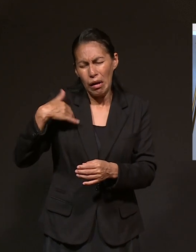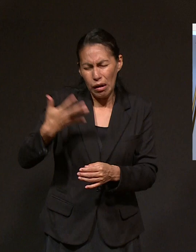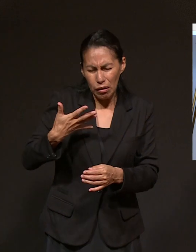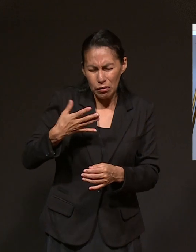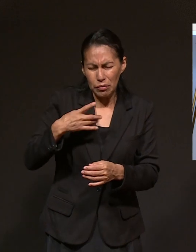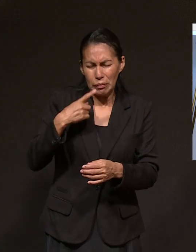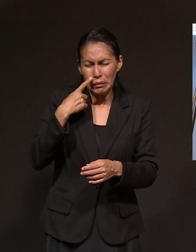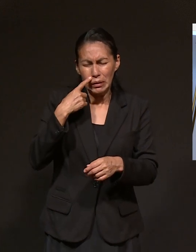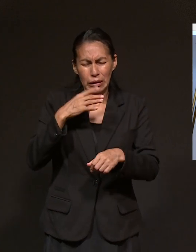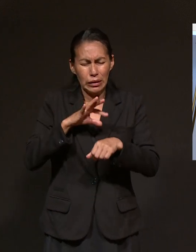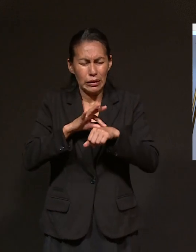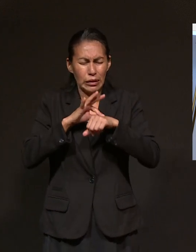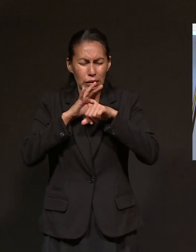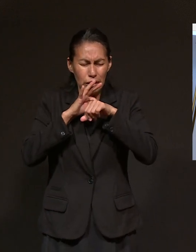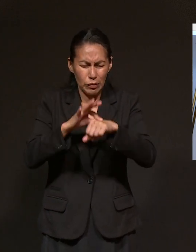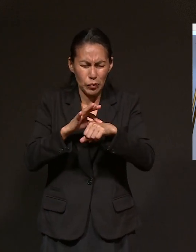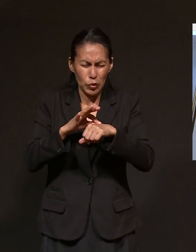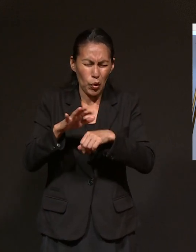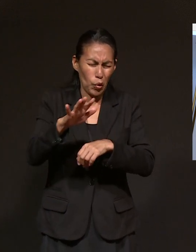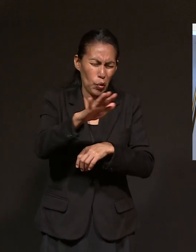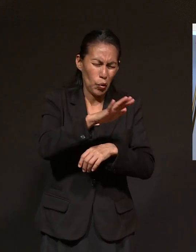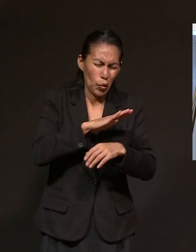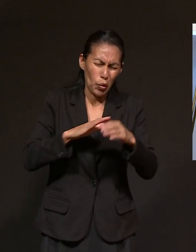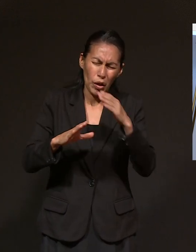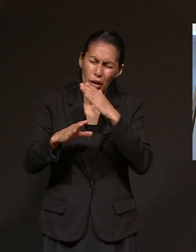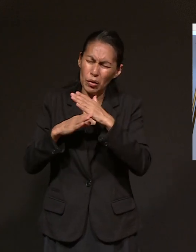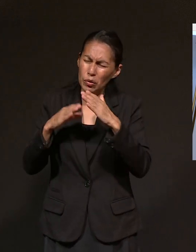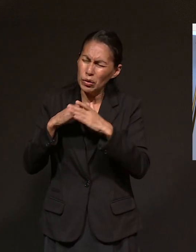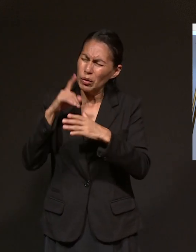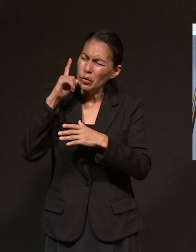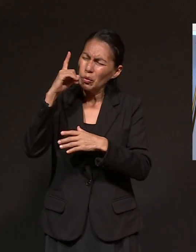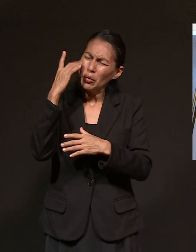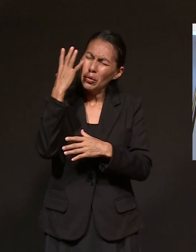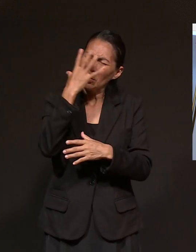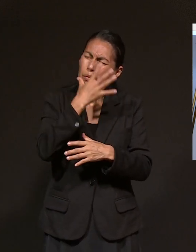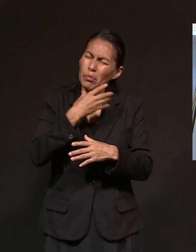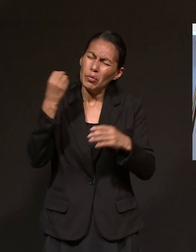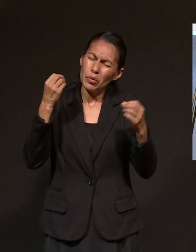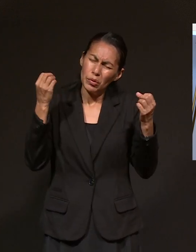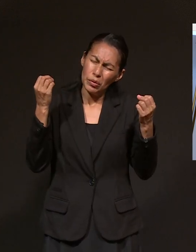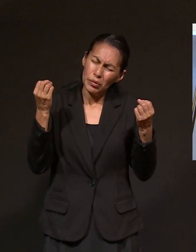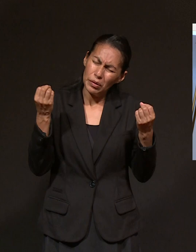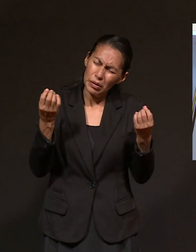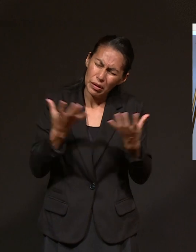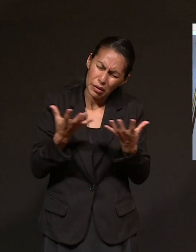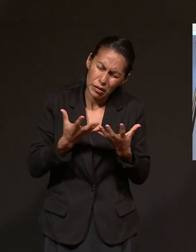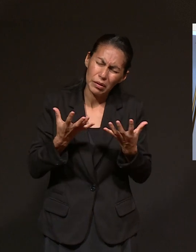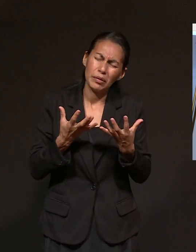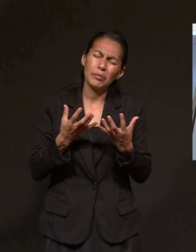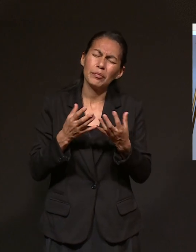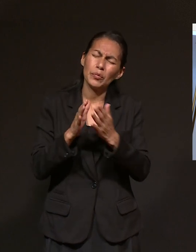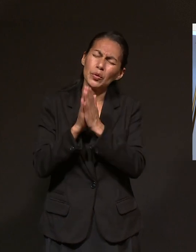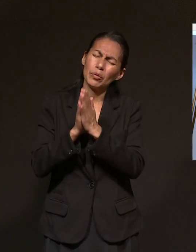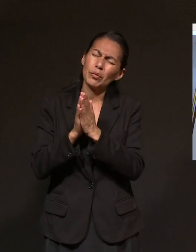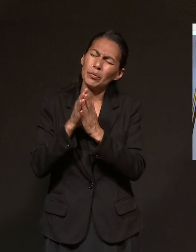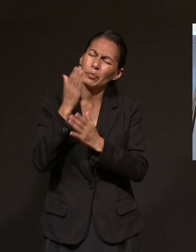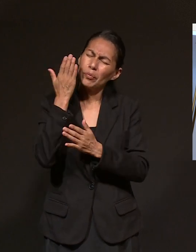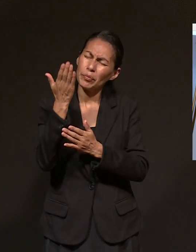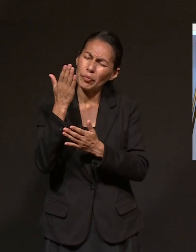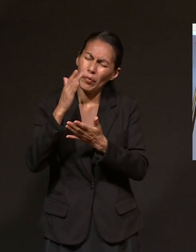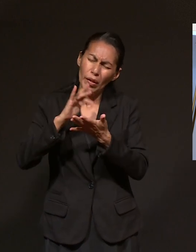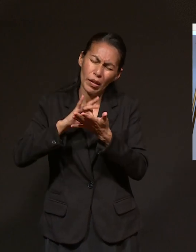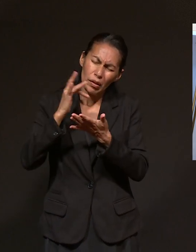Puedan dar testimonio De las grandes Y maravillas Cosas que tú haces Con cada uno De nosotros